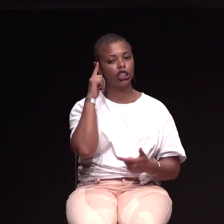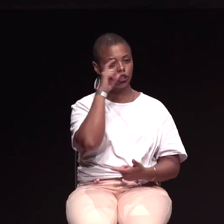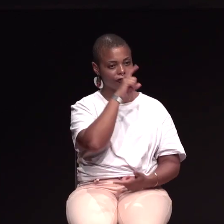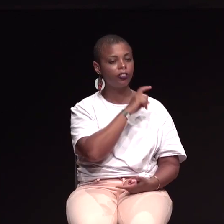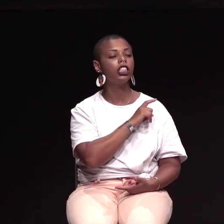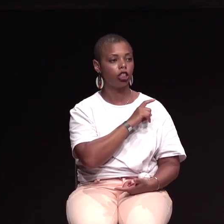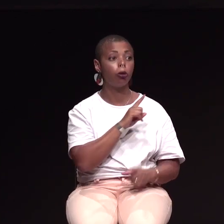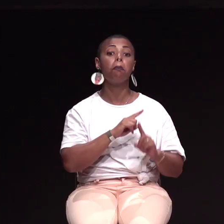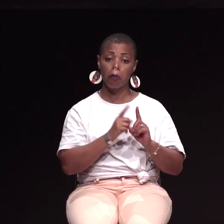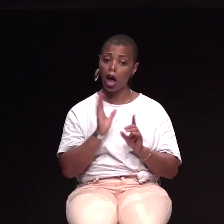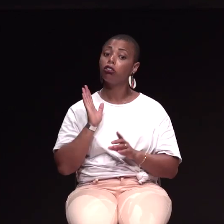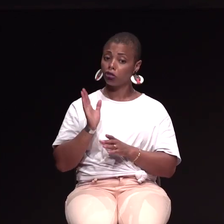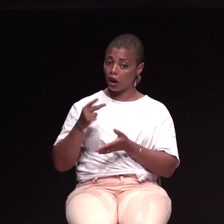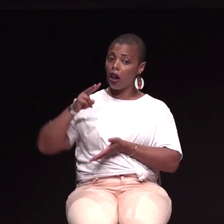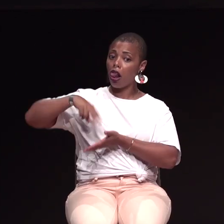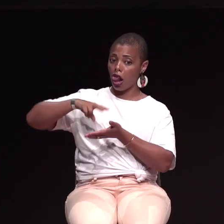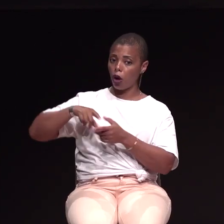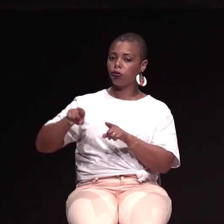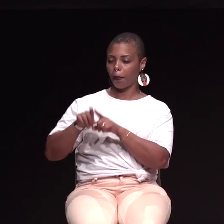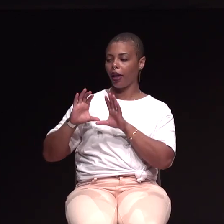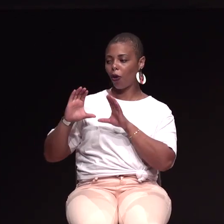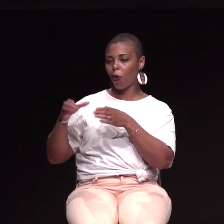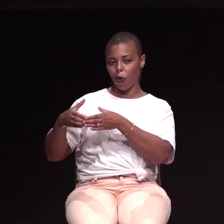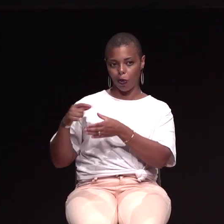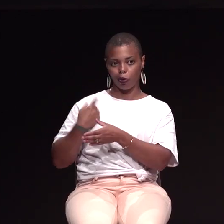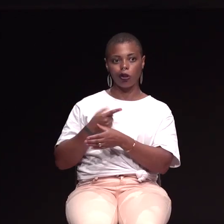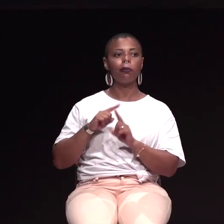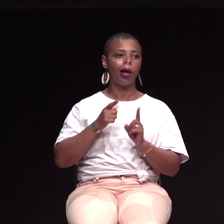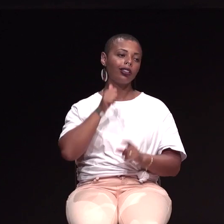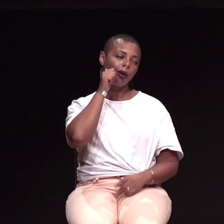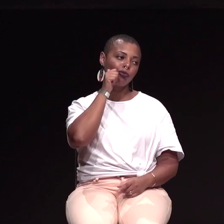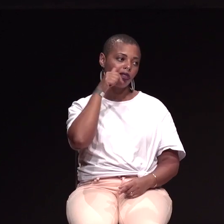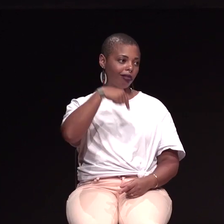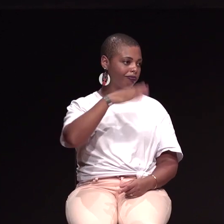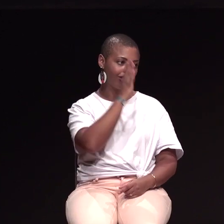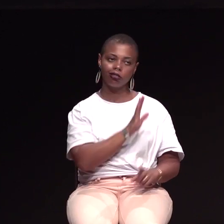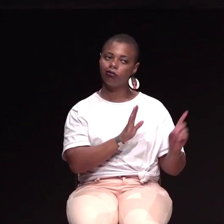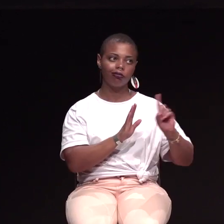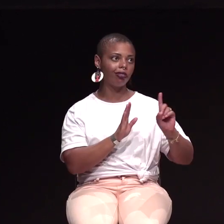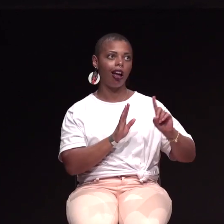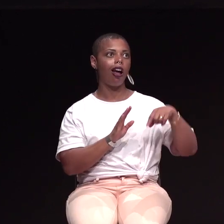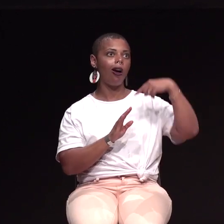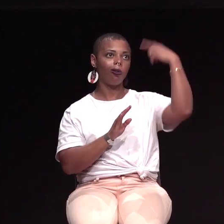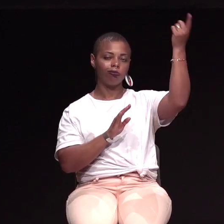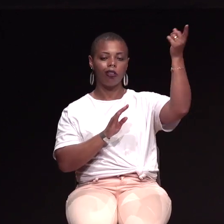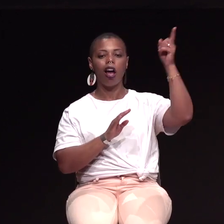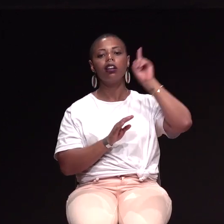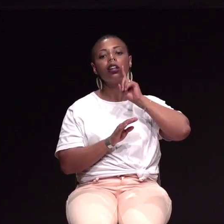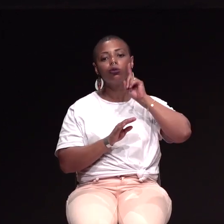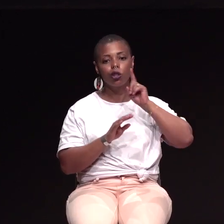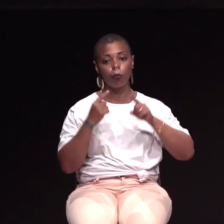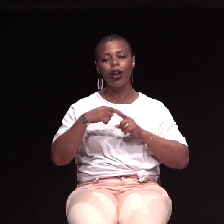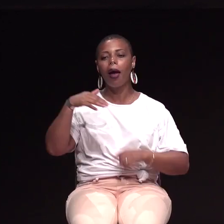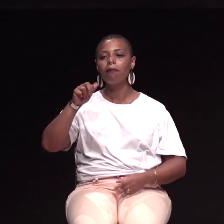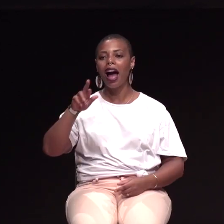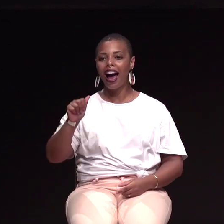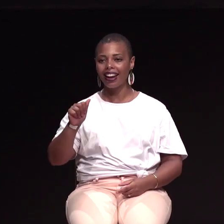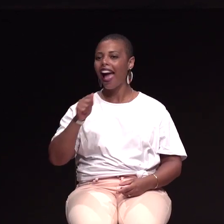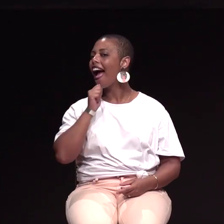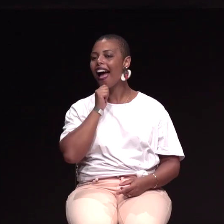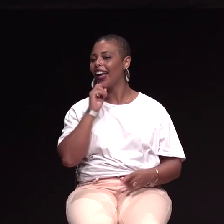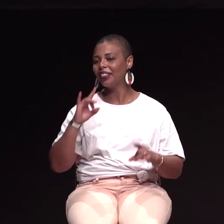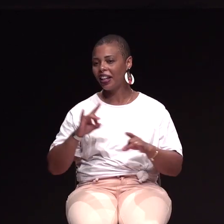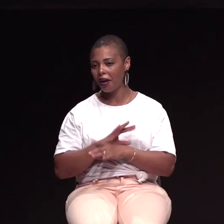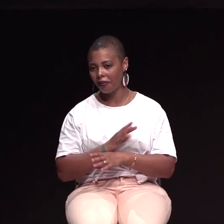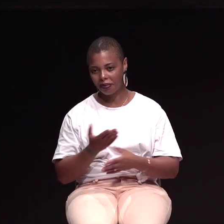Mas já lemos, inclusive, mas foi uma autora americana, por exemplo. O livro da Mara Moira ainda não tinha saído na época, por exemplo.